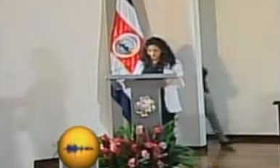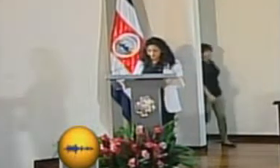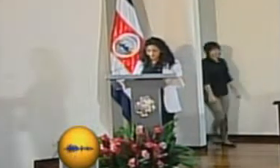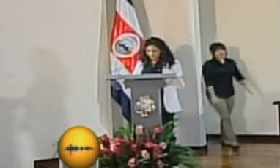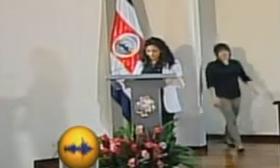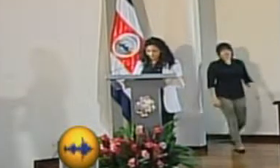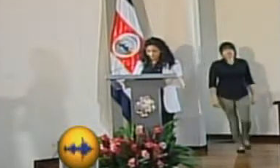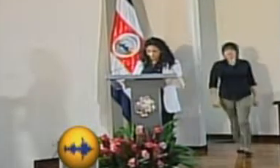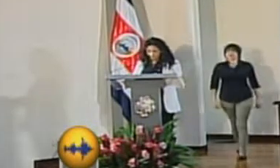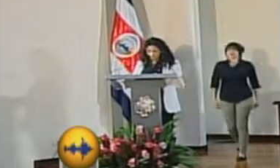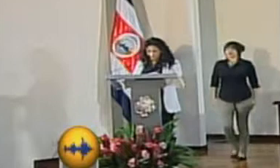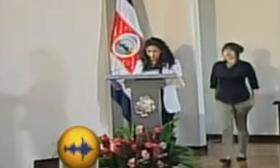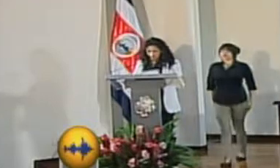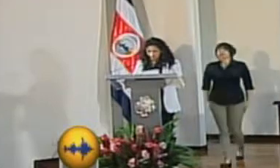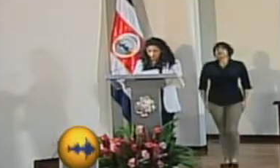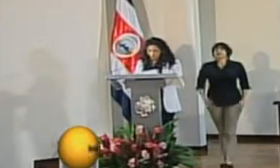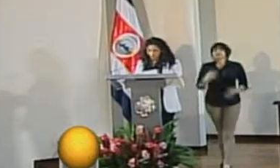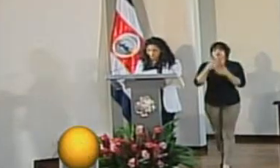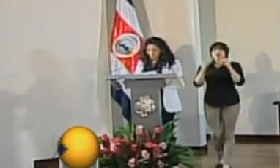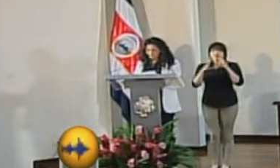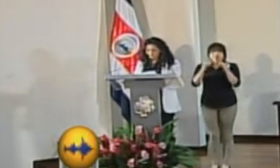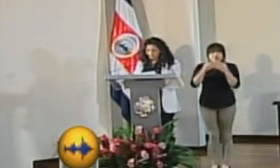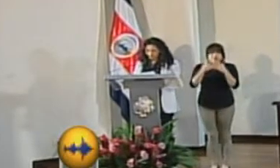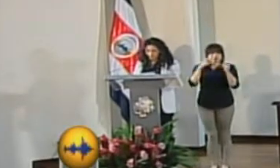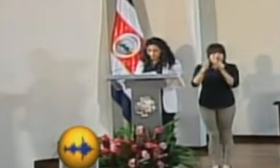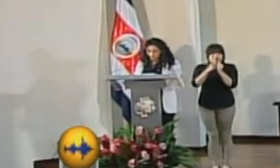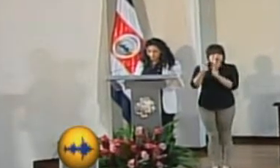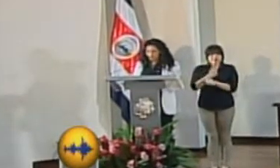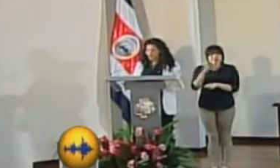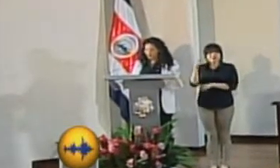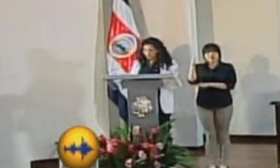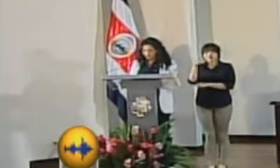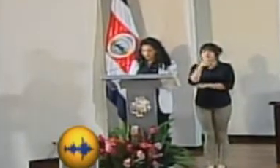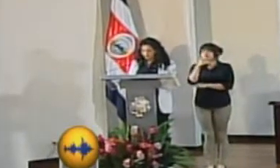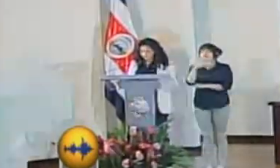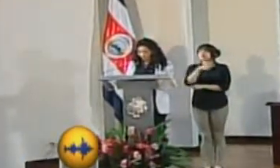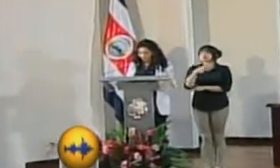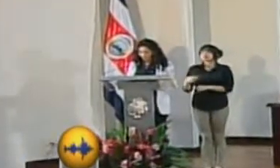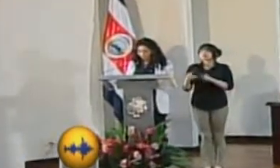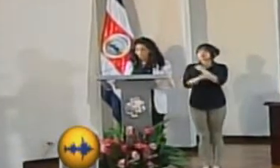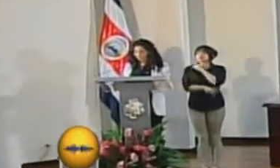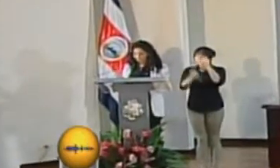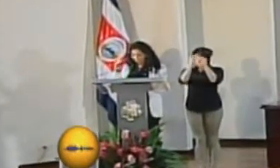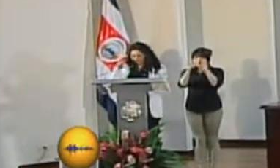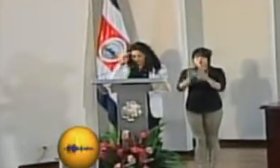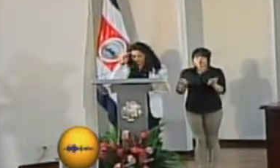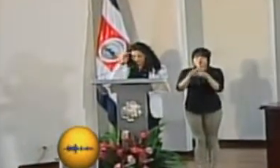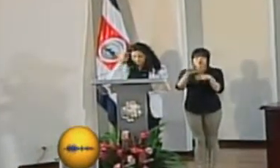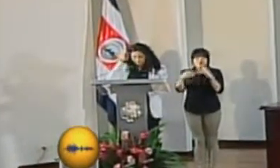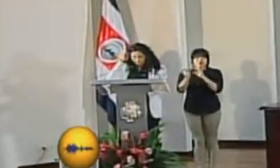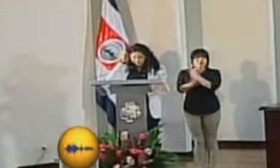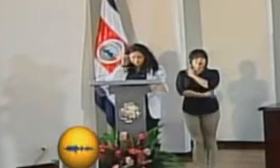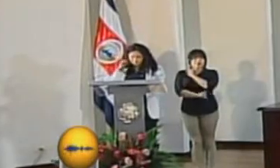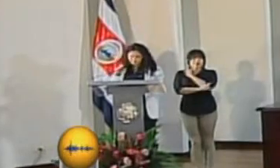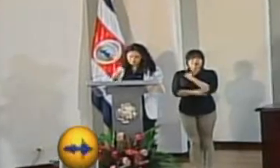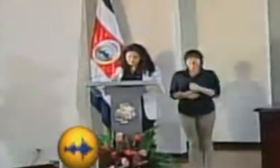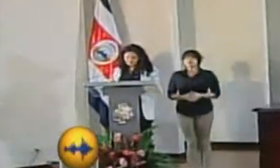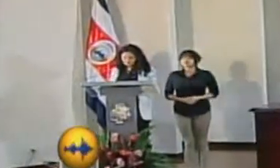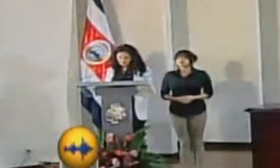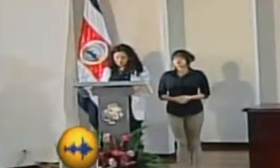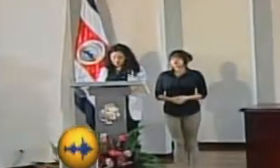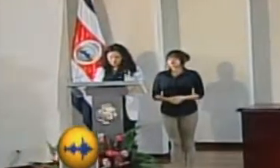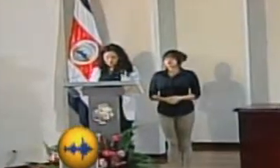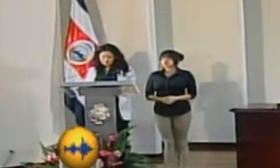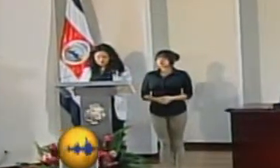compañeros, si tenemos la señal en vivo allá de lo que está pasando aquí en Casa Presidencial. Así es, Fede, ahí tenemos la señal en vivo. Vamos